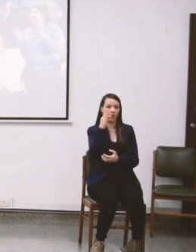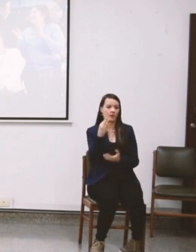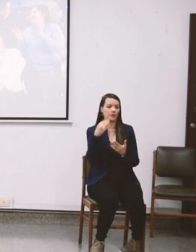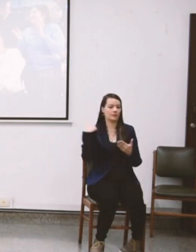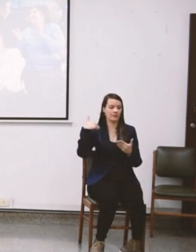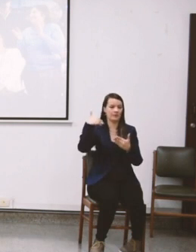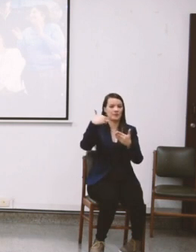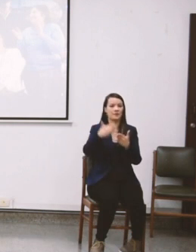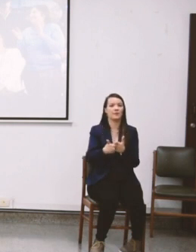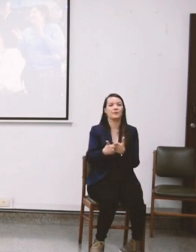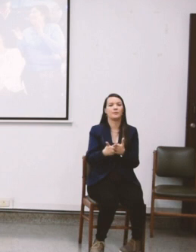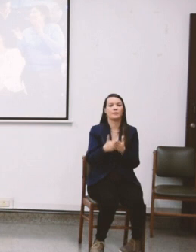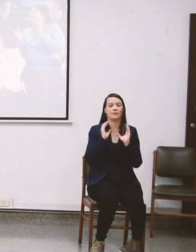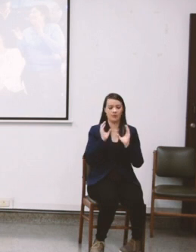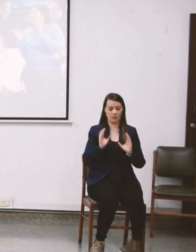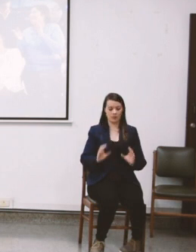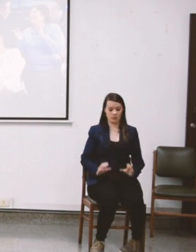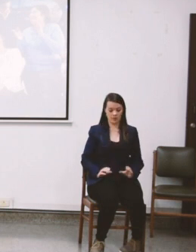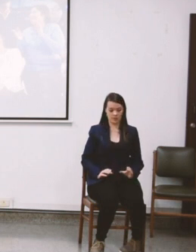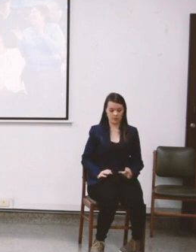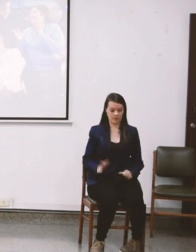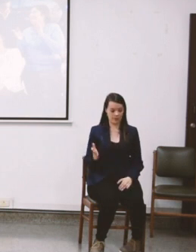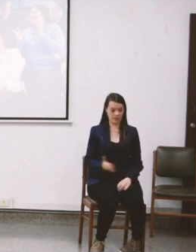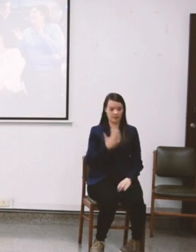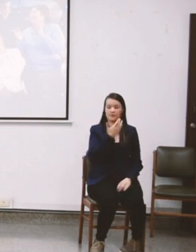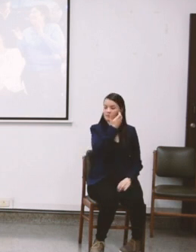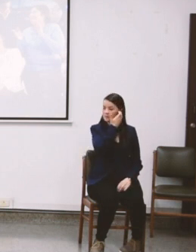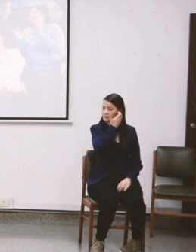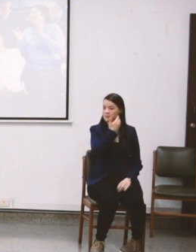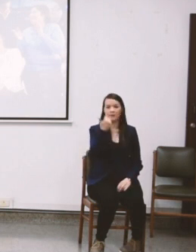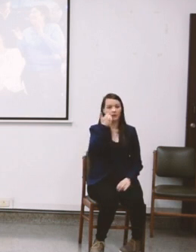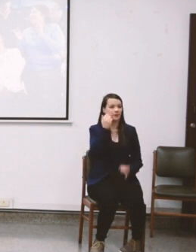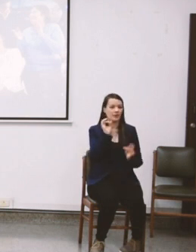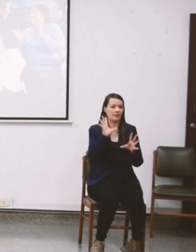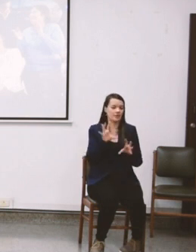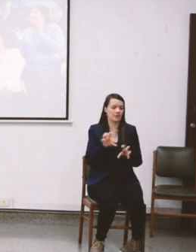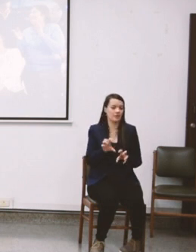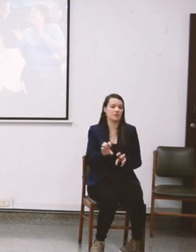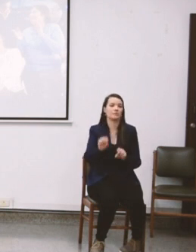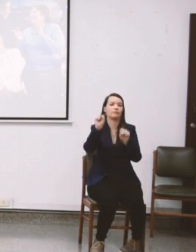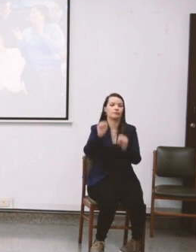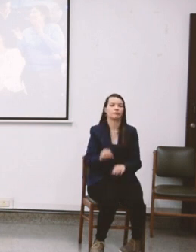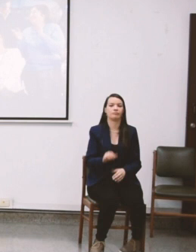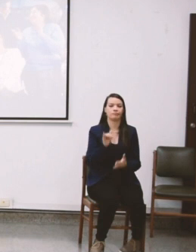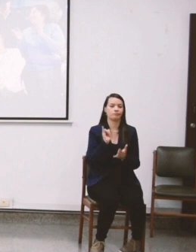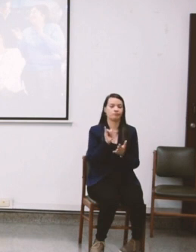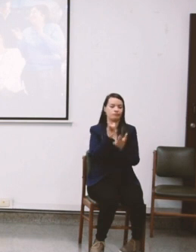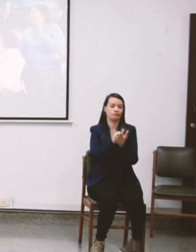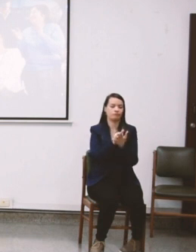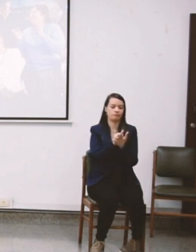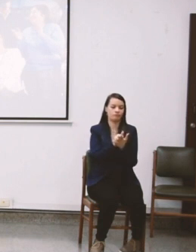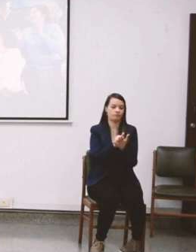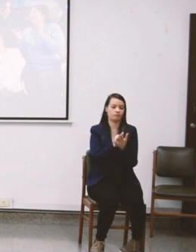hace tiempo es precisamente que su condición es una condición crónica degenerativa. En realidad es algo